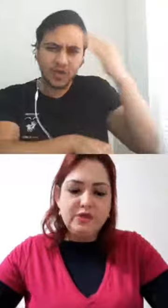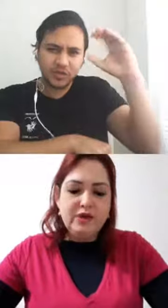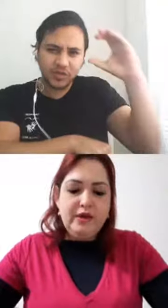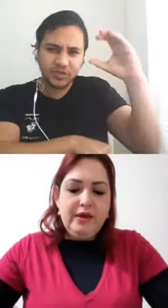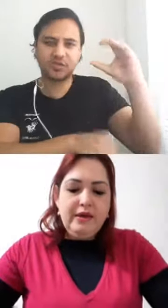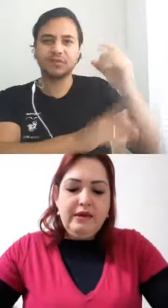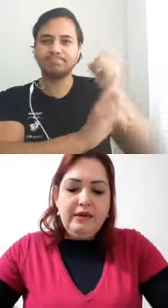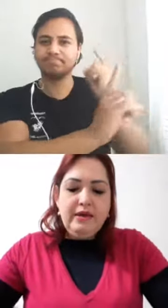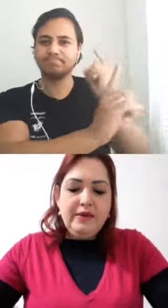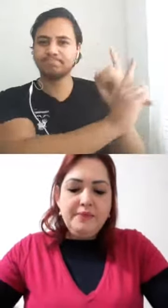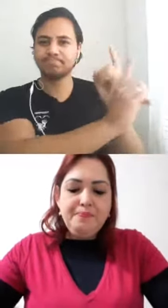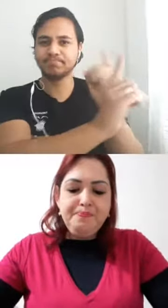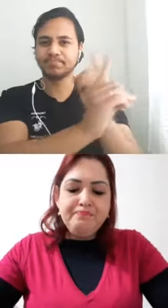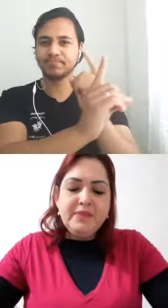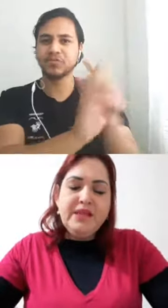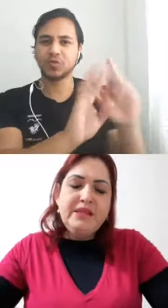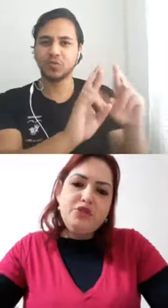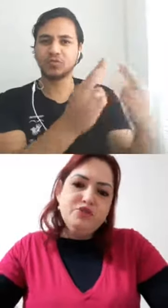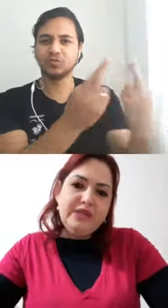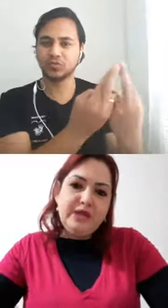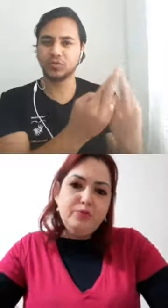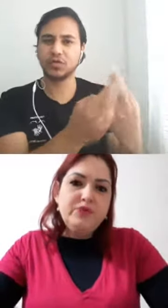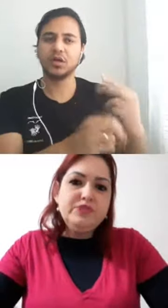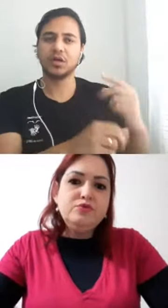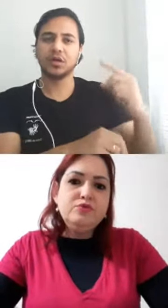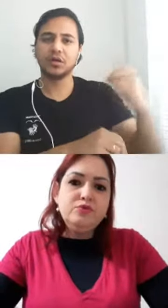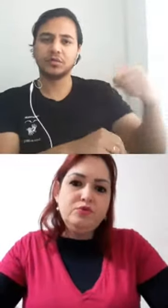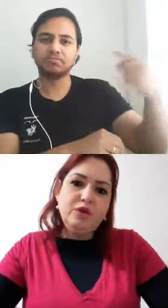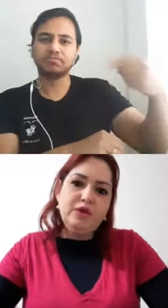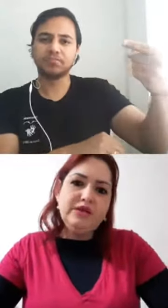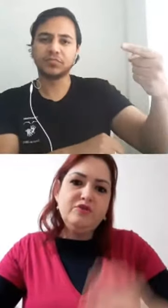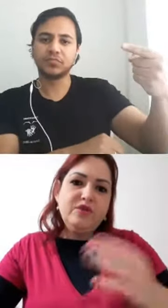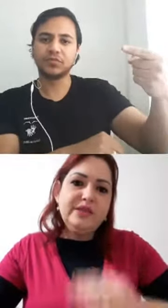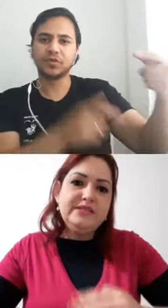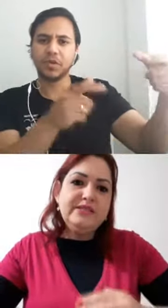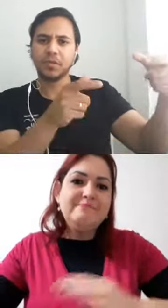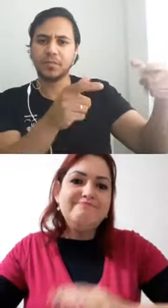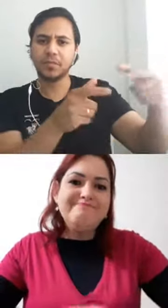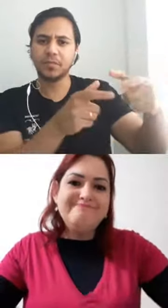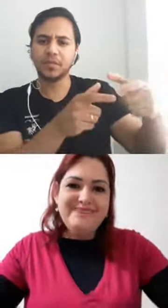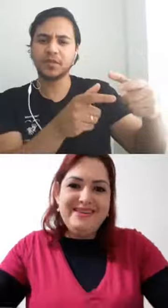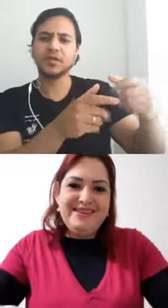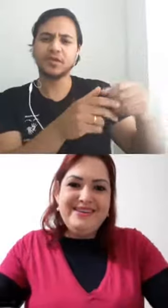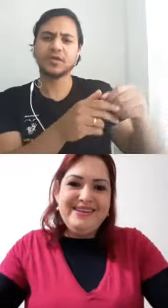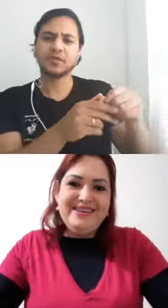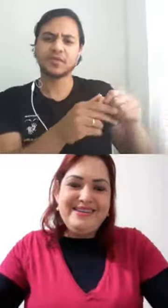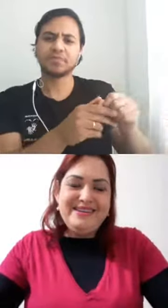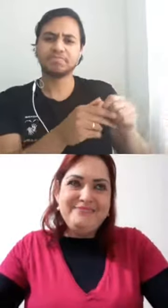encontros, e, e depois de um tempo, isso foi, assim,